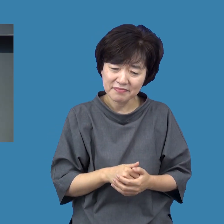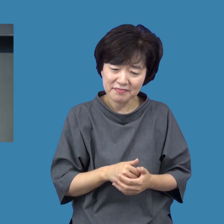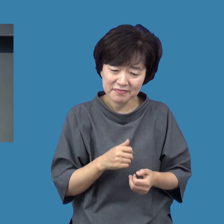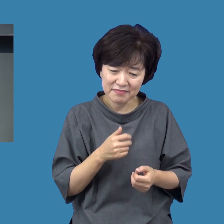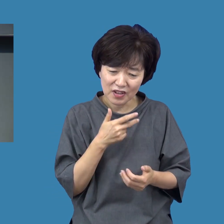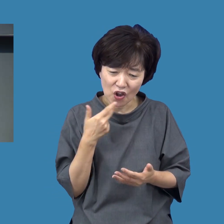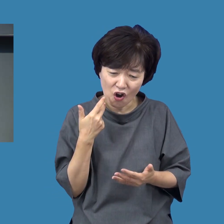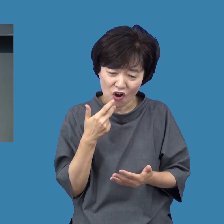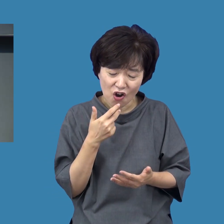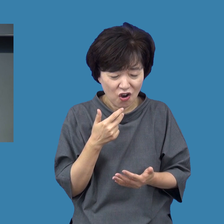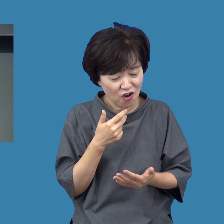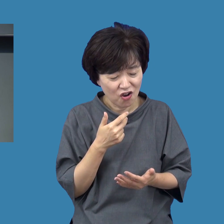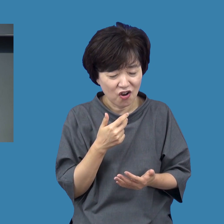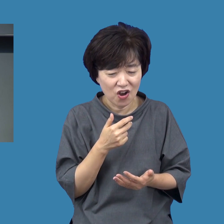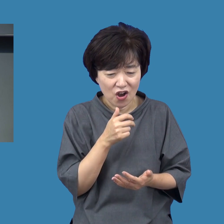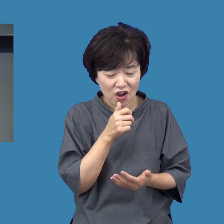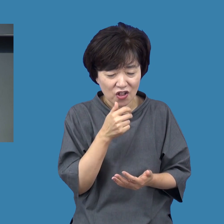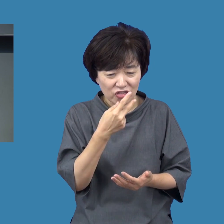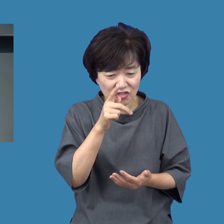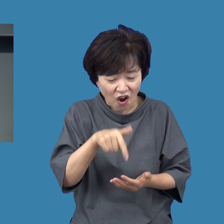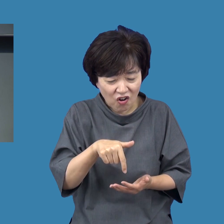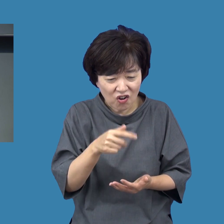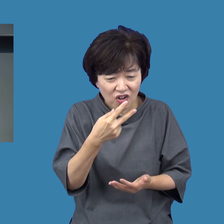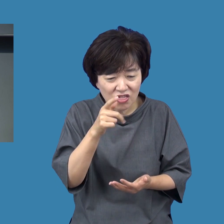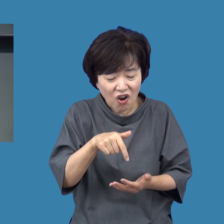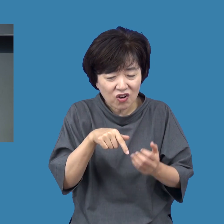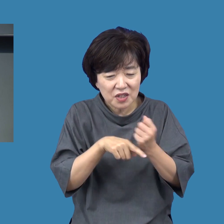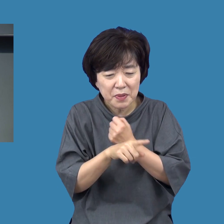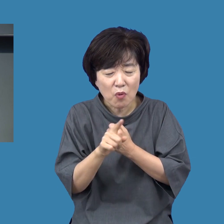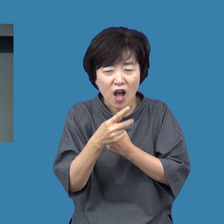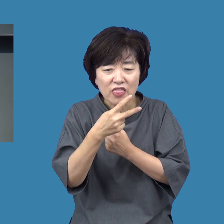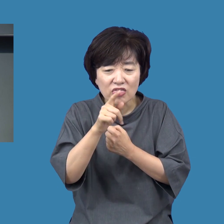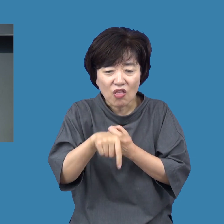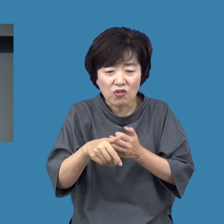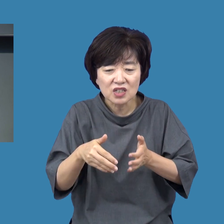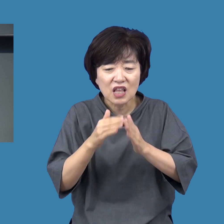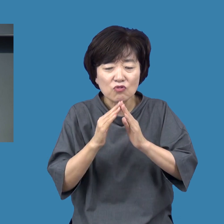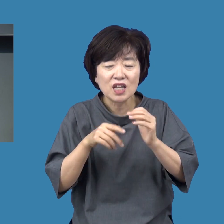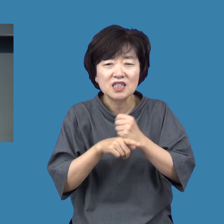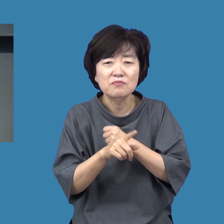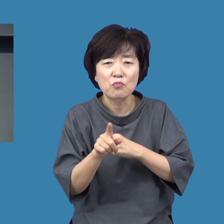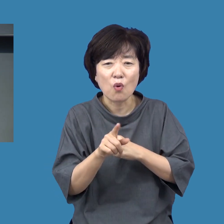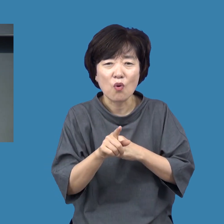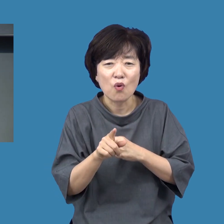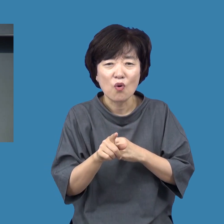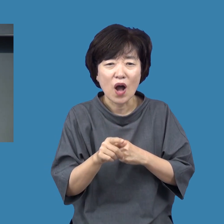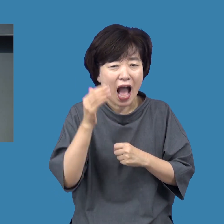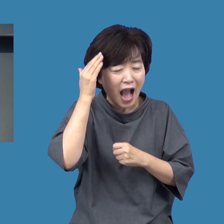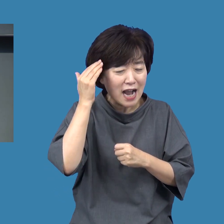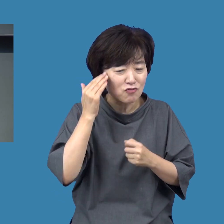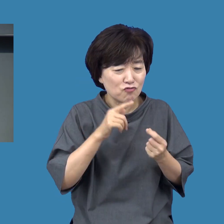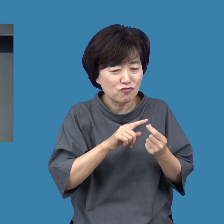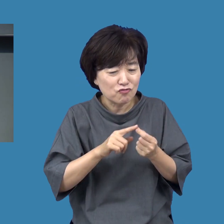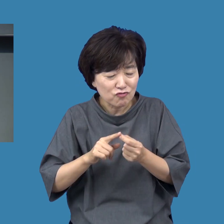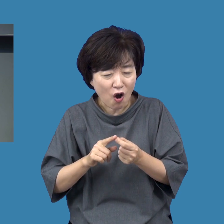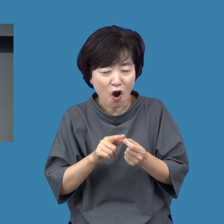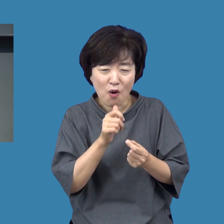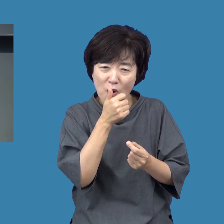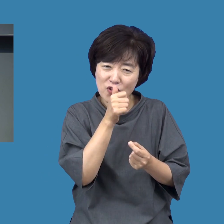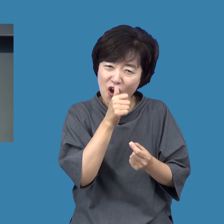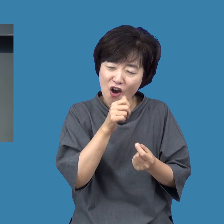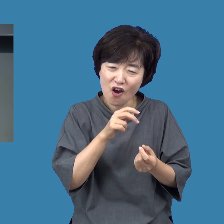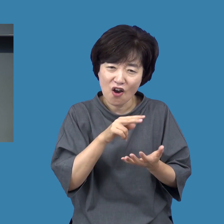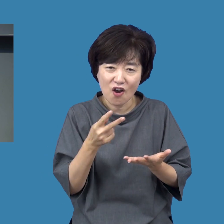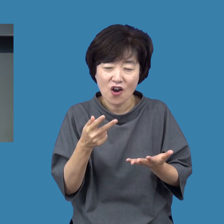세운다는 게 뭐야? 덕을 세운다는 게. 그러니까 이게 우리 우리말로 이게 참 어려운 번역인데